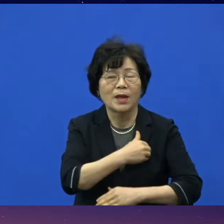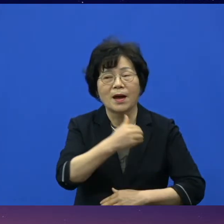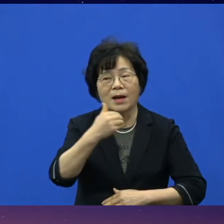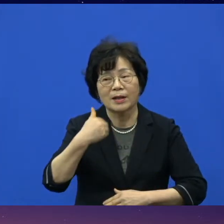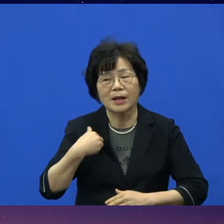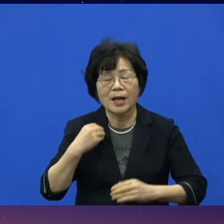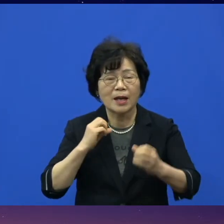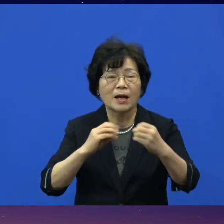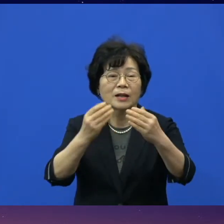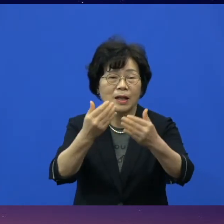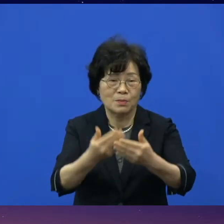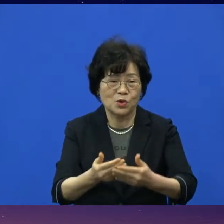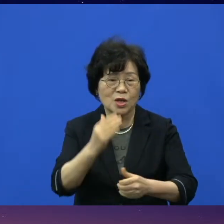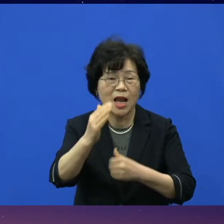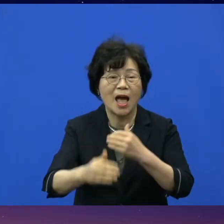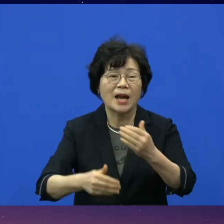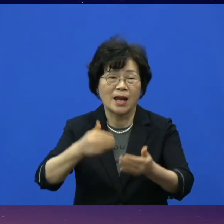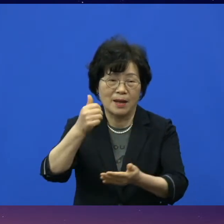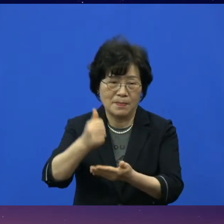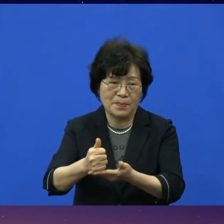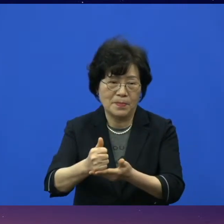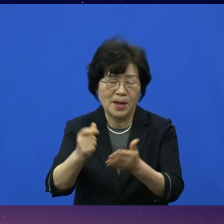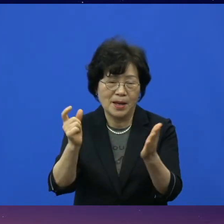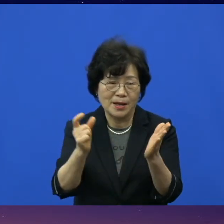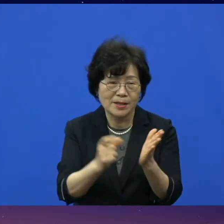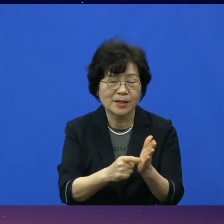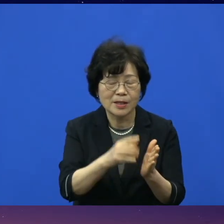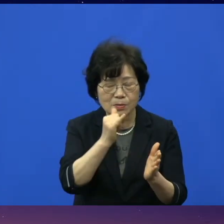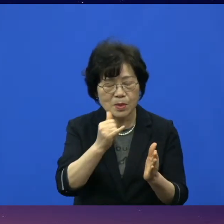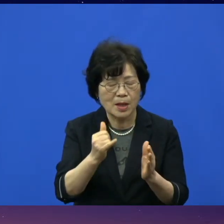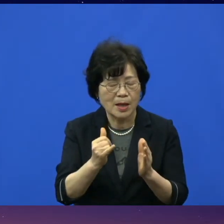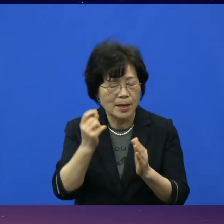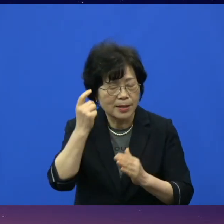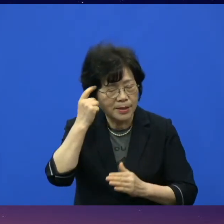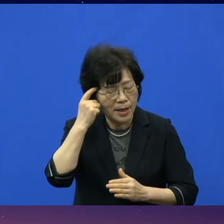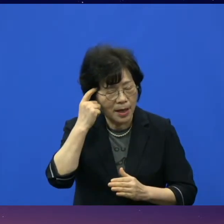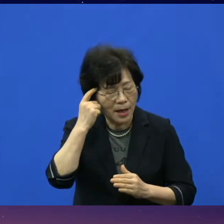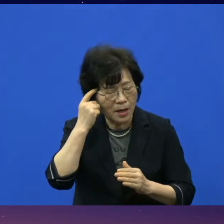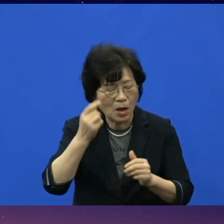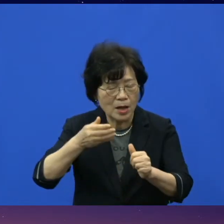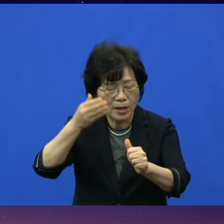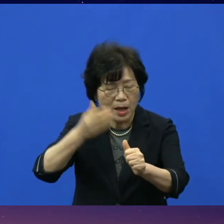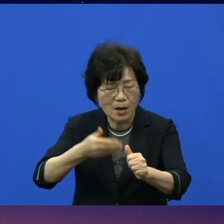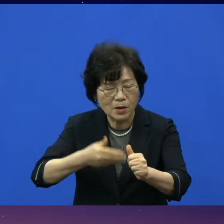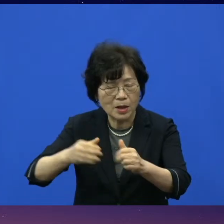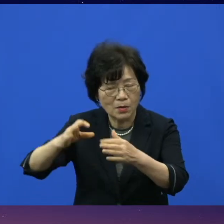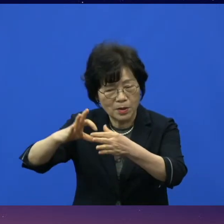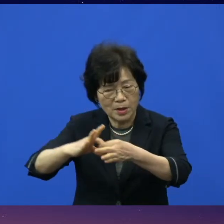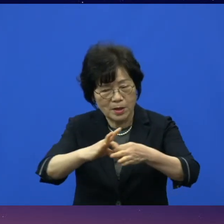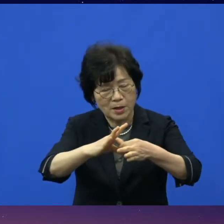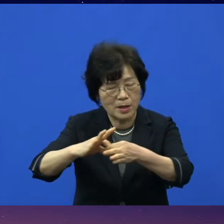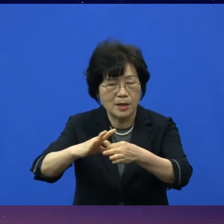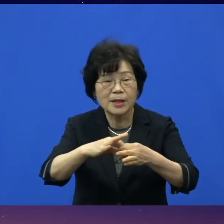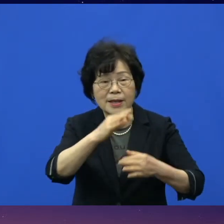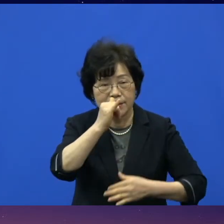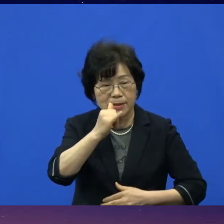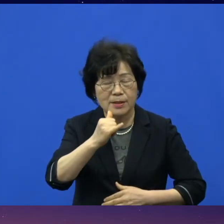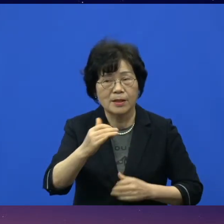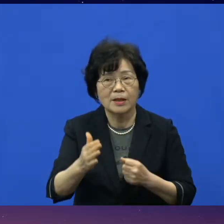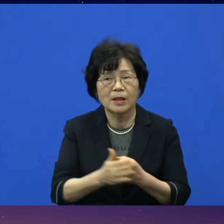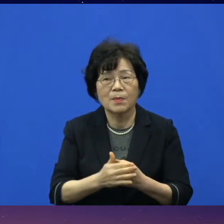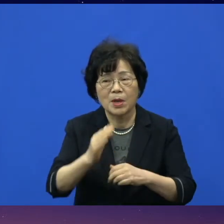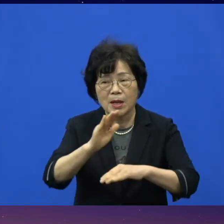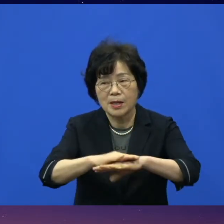하실 하나님, 그랬잖아요. 그러니까 구하는 것과 생각하는 것이 연결되어 있다는 겁니다. 그래서 여러분들이 이